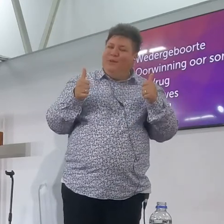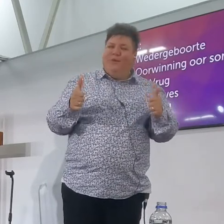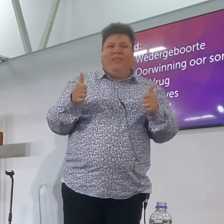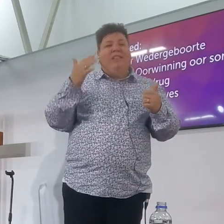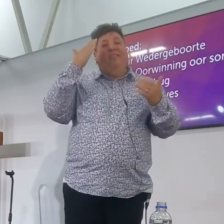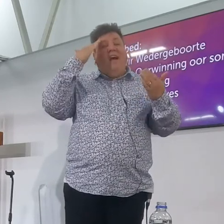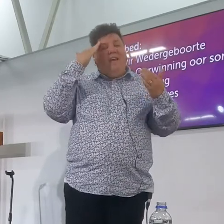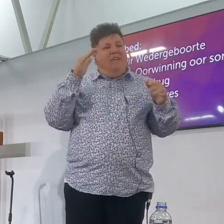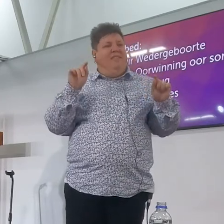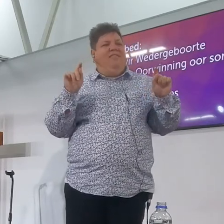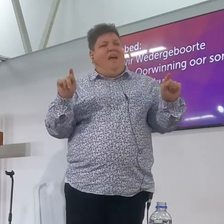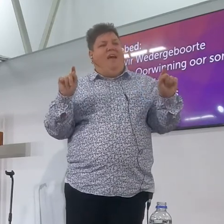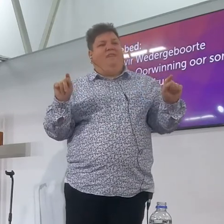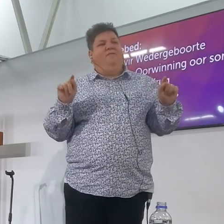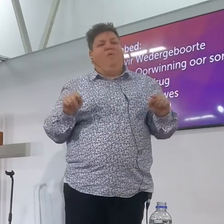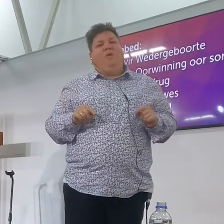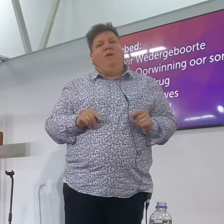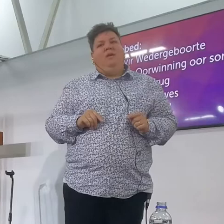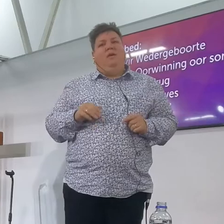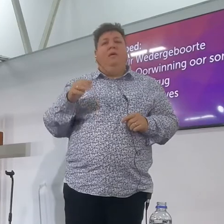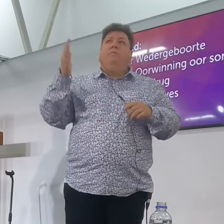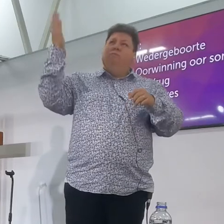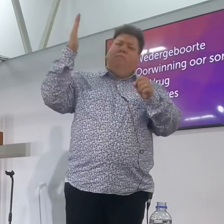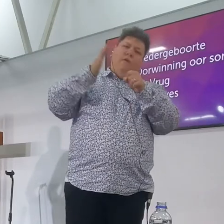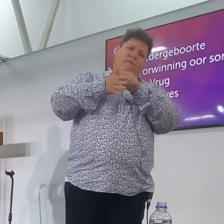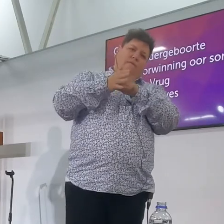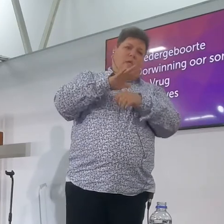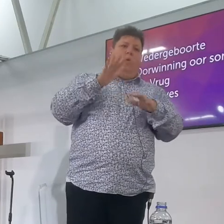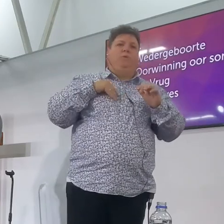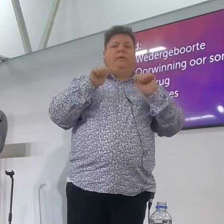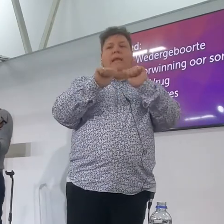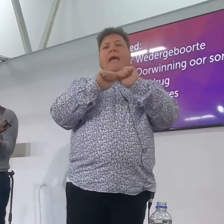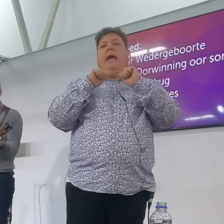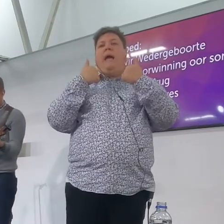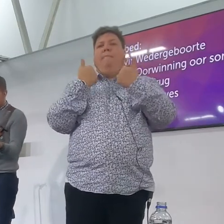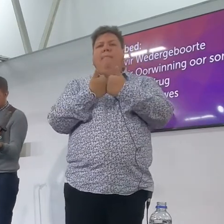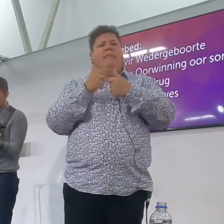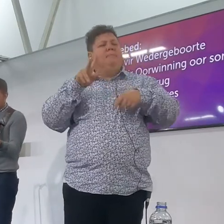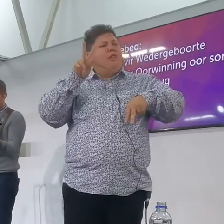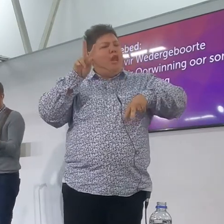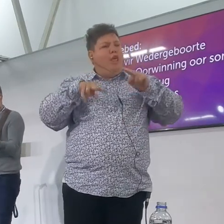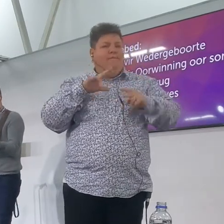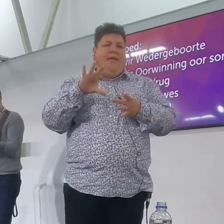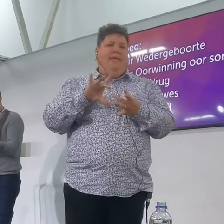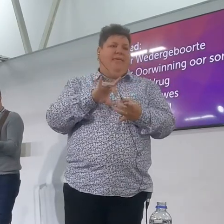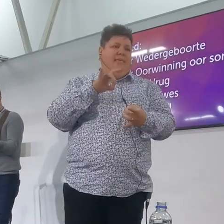Dankie daarvoor. Here, kom vul ons as gemeente opnuut met die Gees.